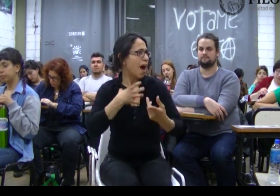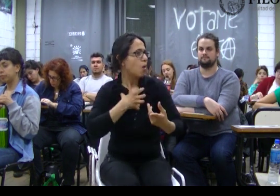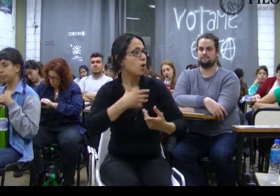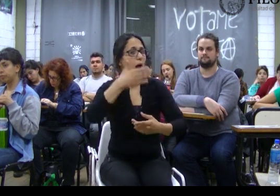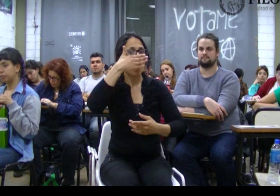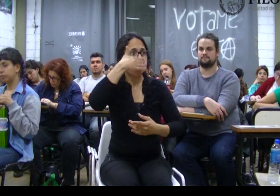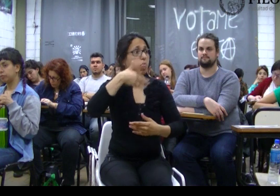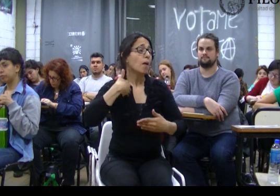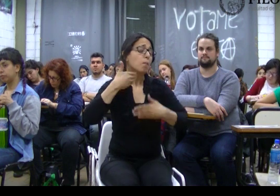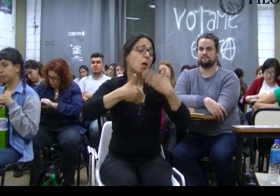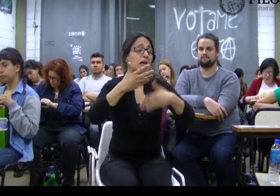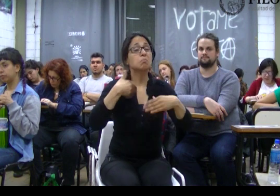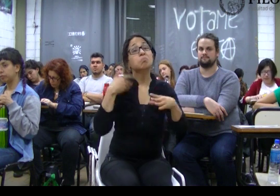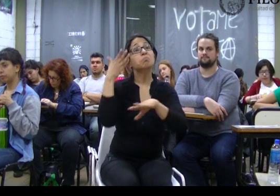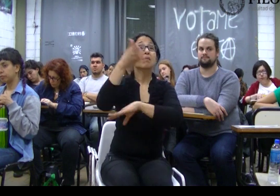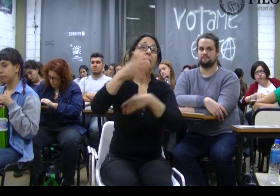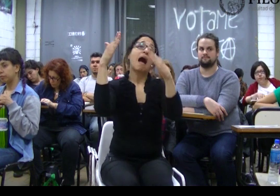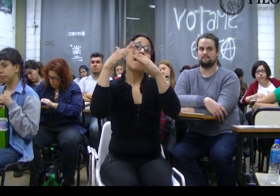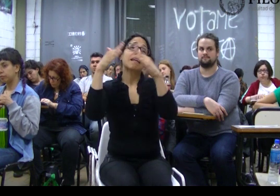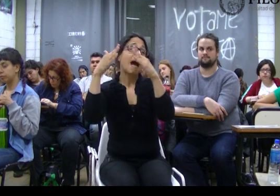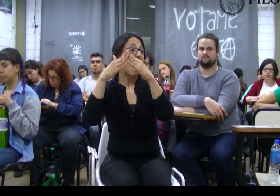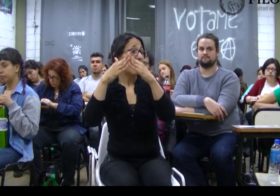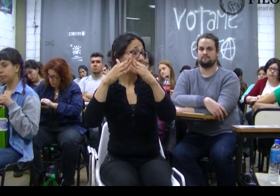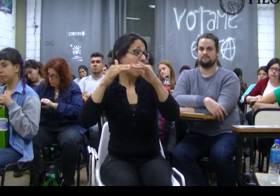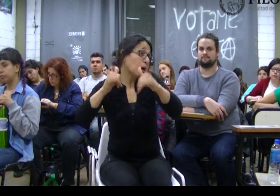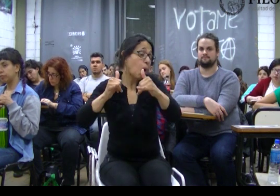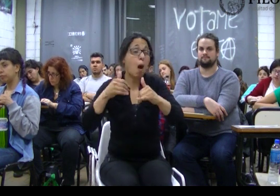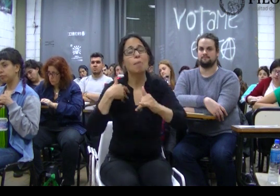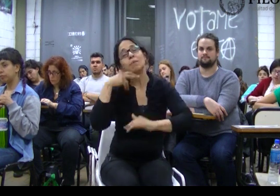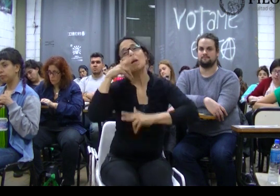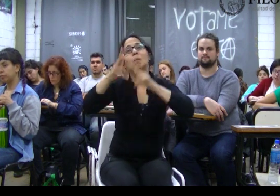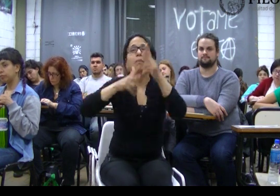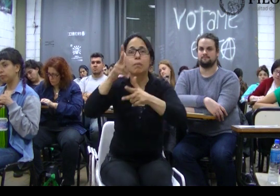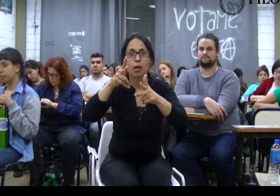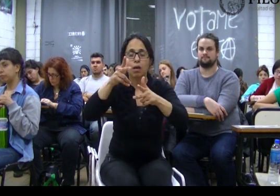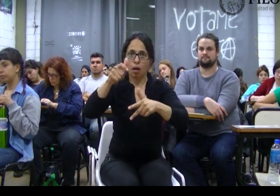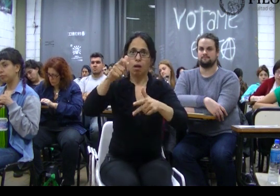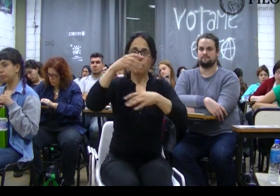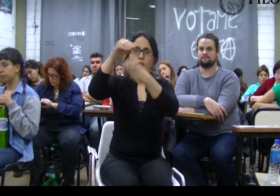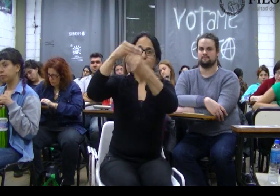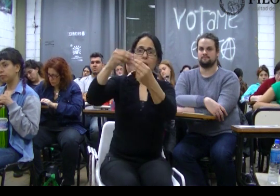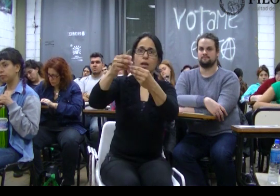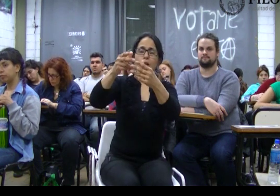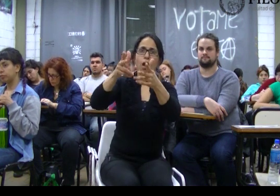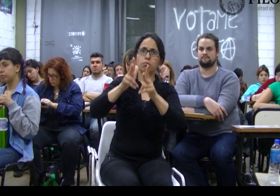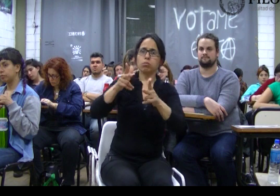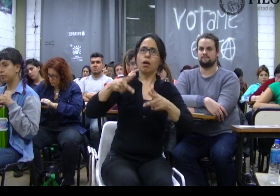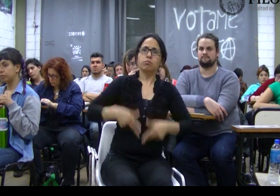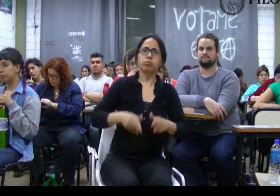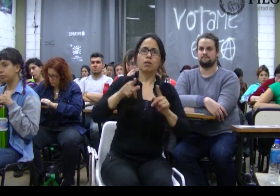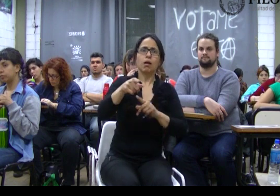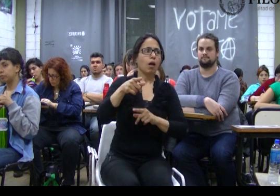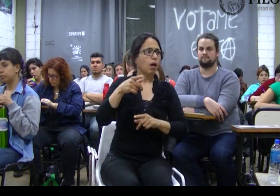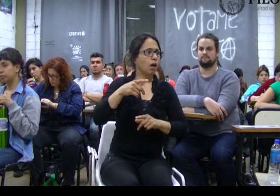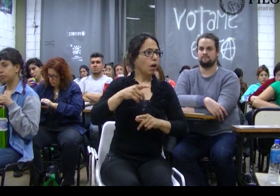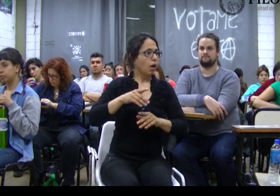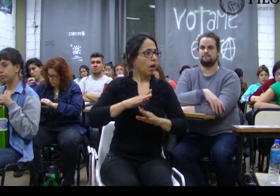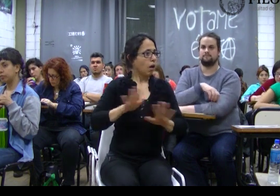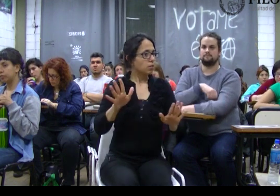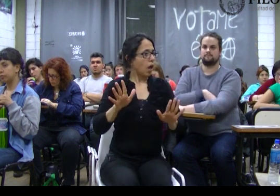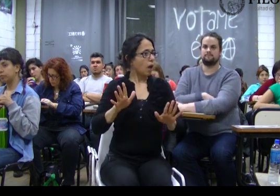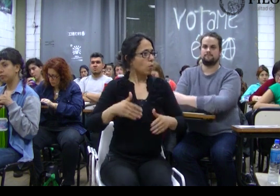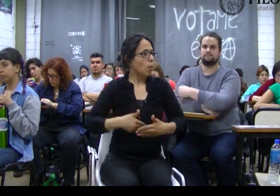casa, habla de ese tema y surge y aparece. Bueno, hay que acompañar, ¿no?